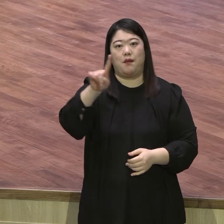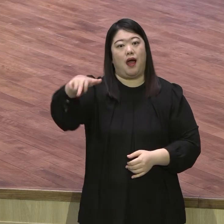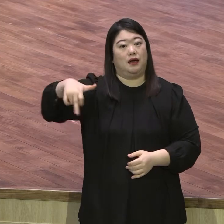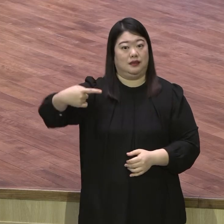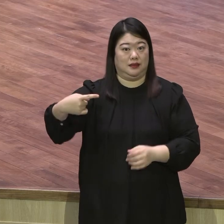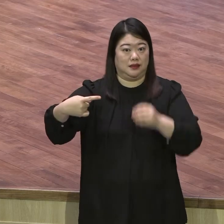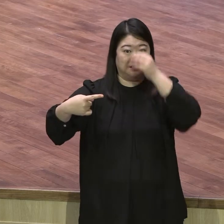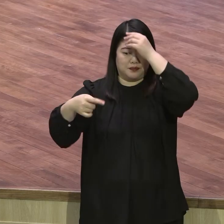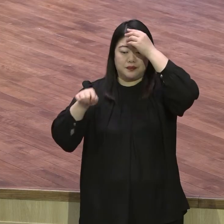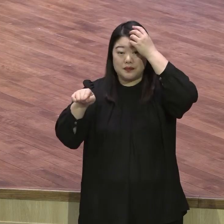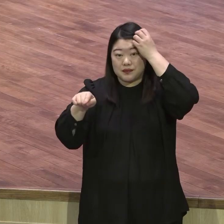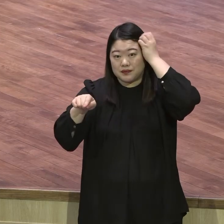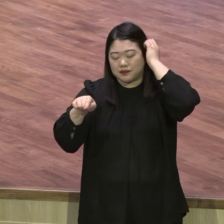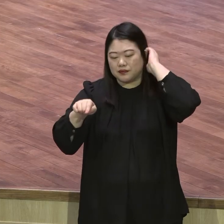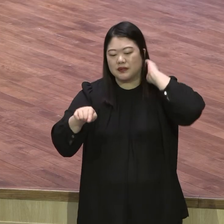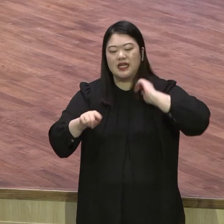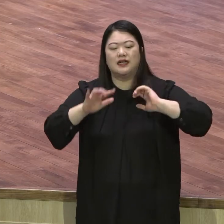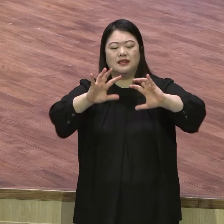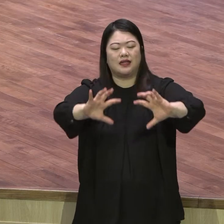아니라 전 세계